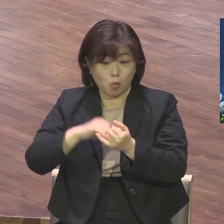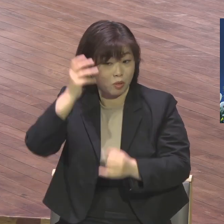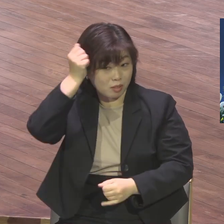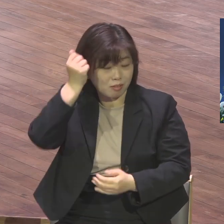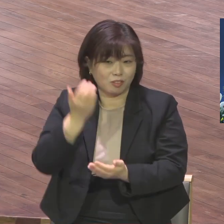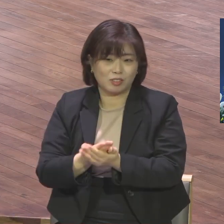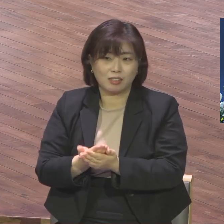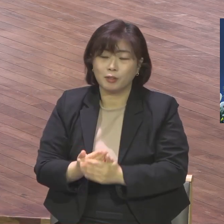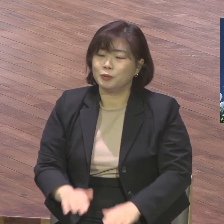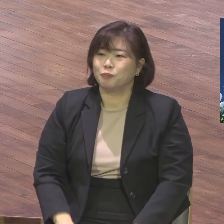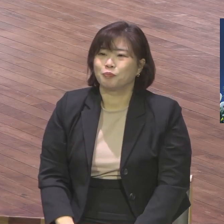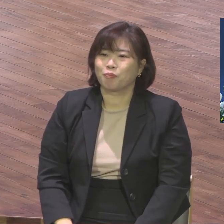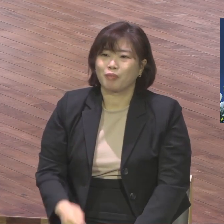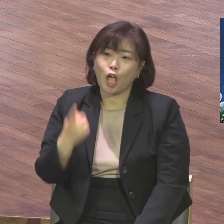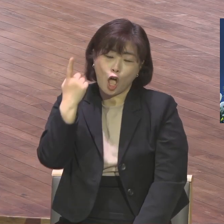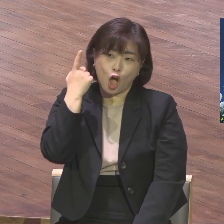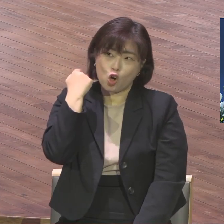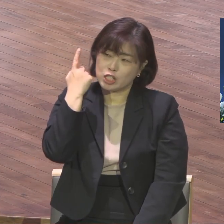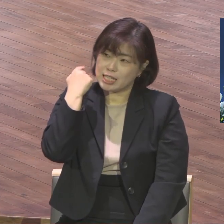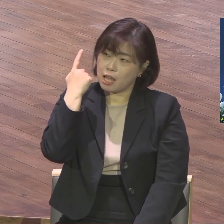강서구에서 주최해가지고